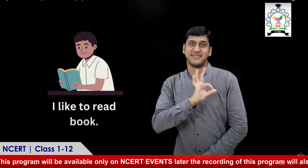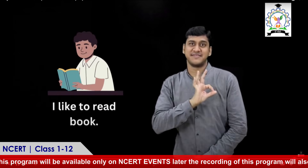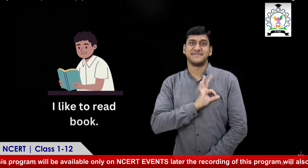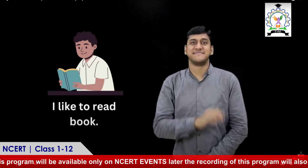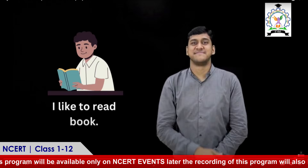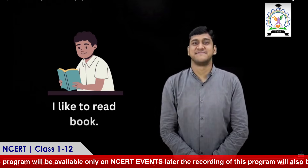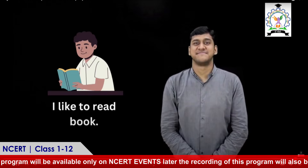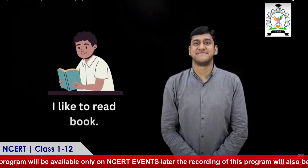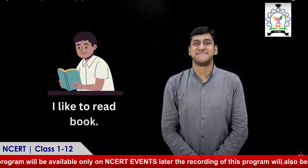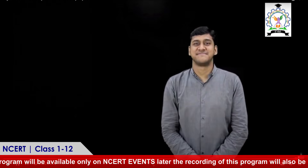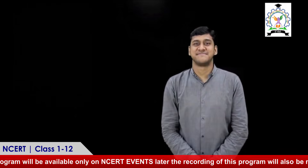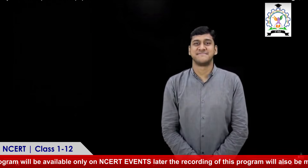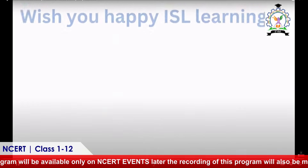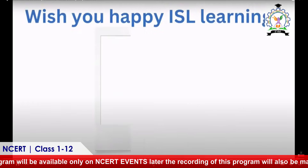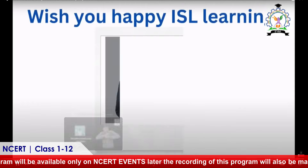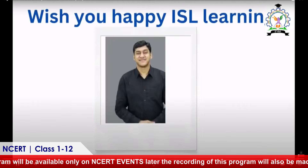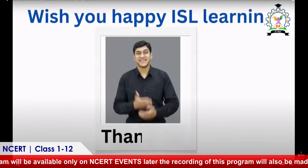पढ़ना पसंद है।